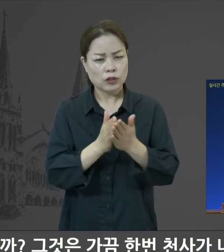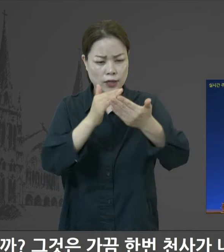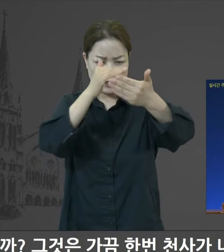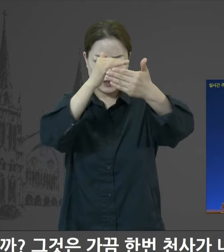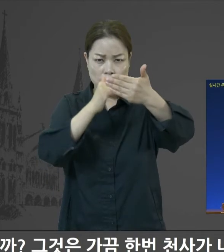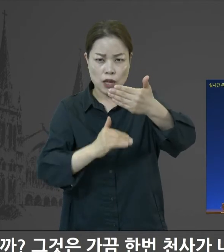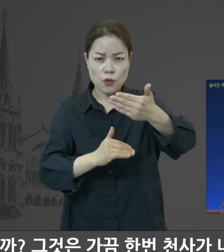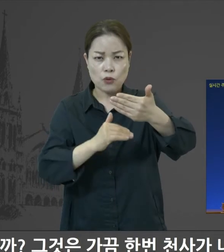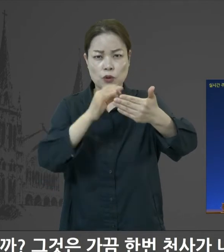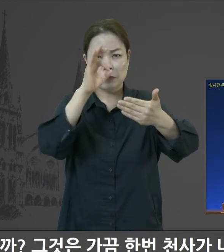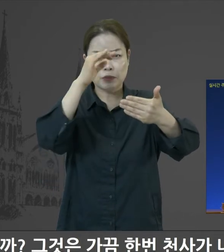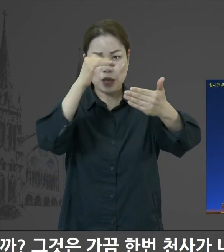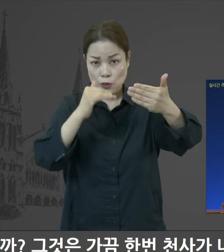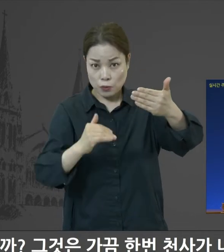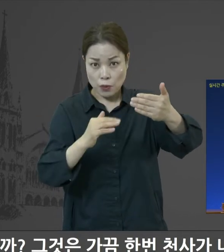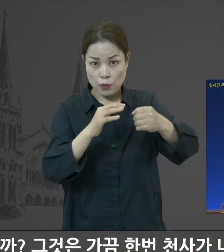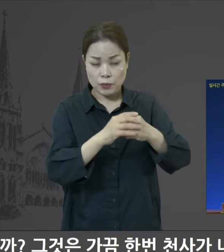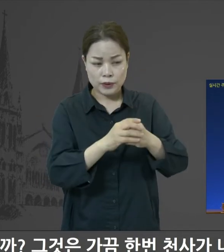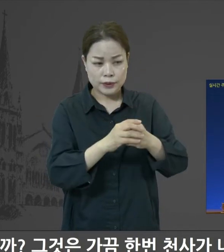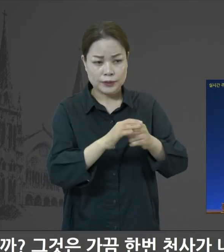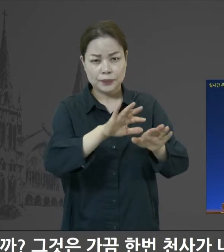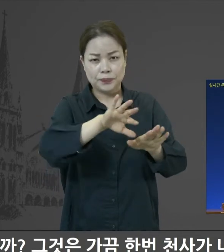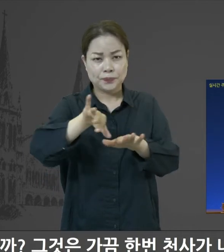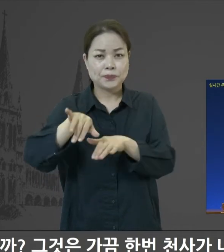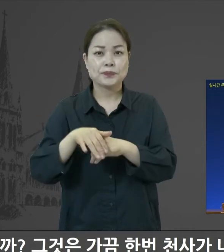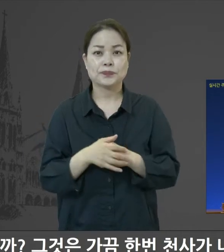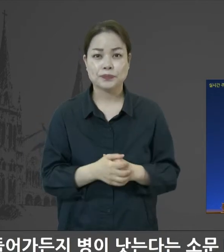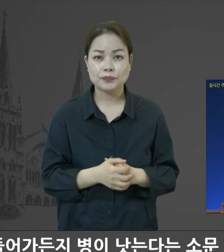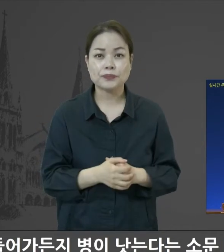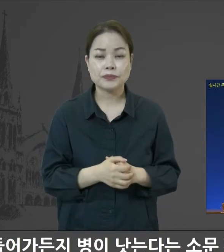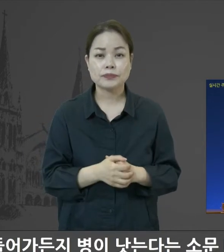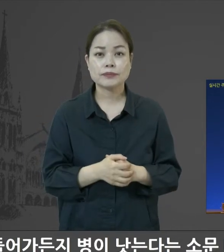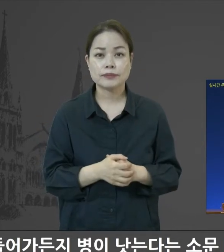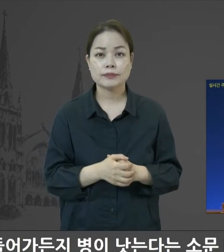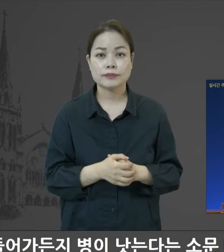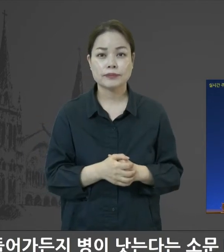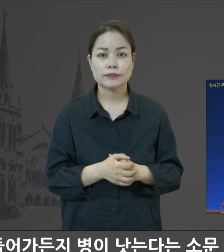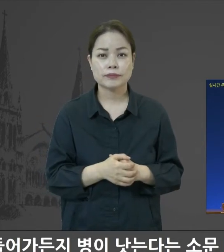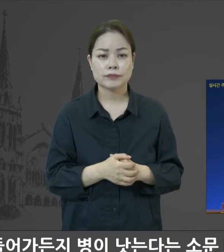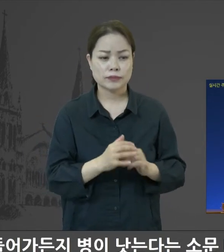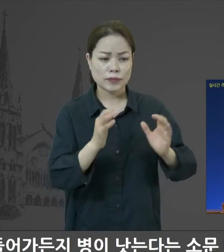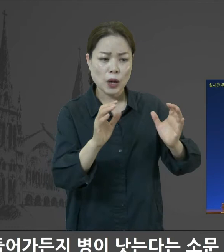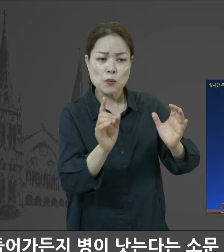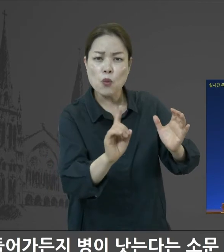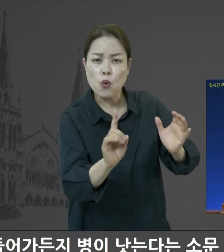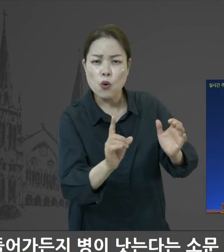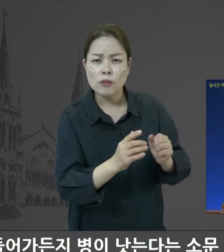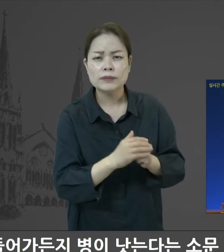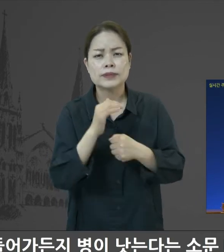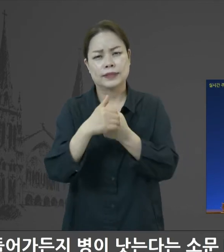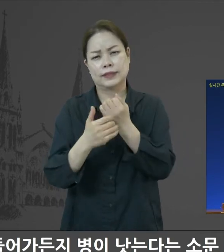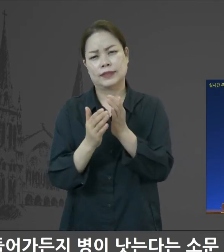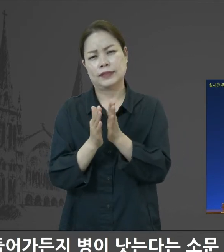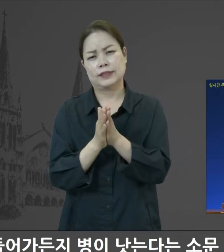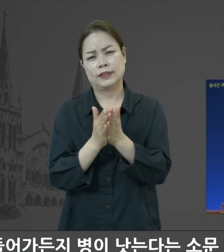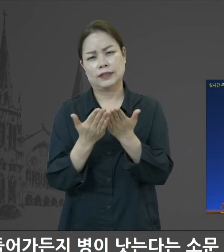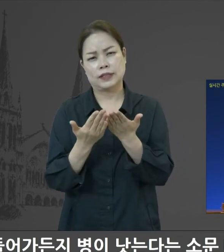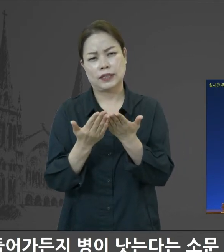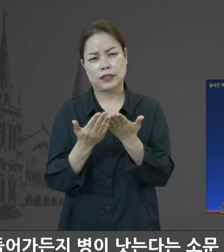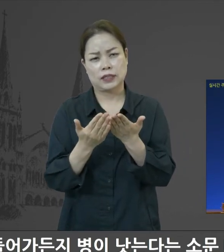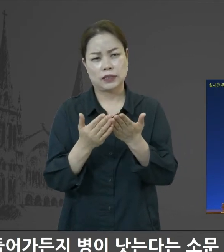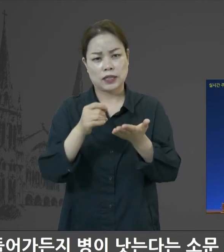내용을 괄호로 쳐서 넣어두고 있습니다. 괄호로 묶어두었다는 것은 성경이